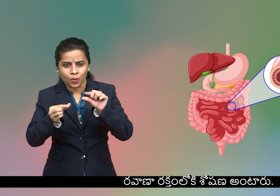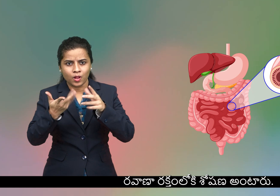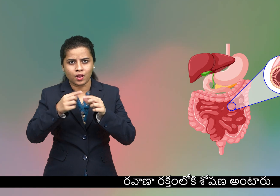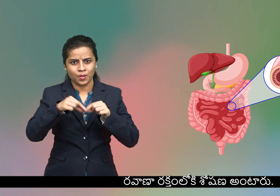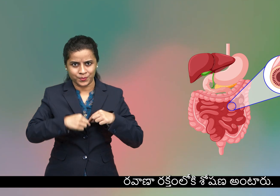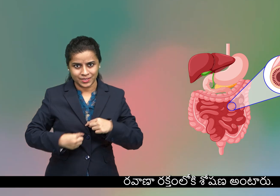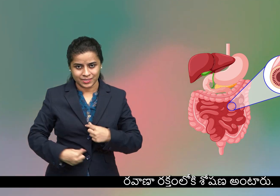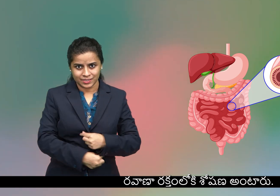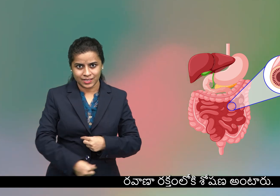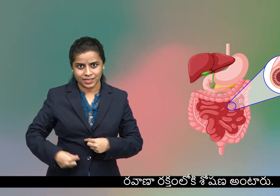అంటారు.